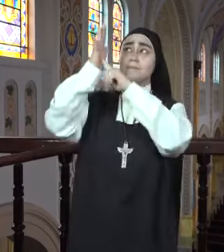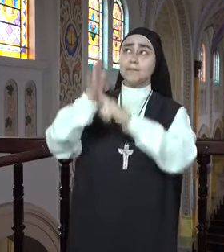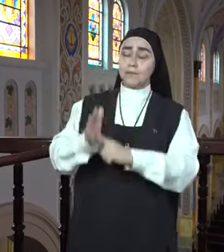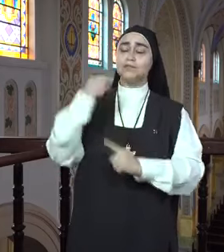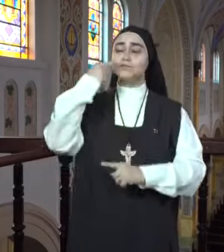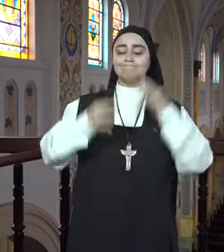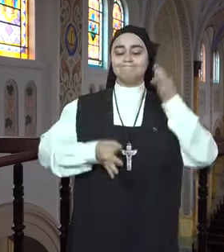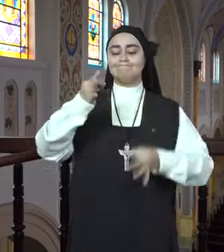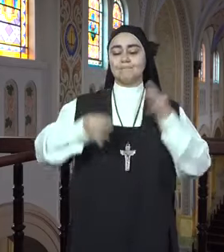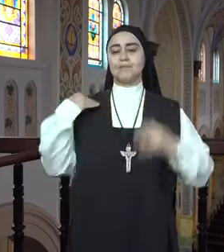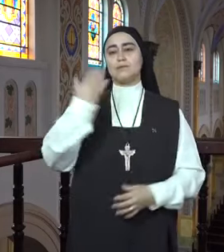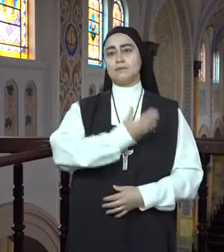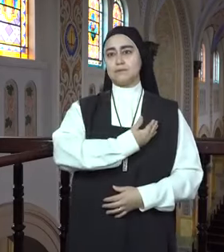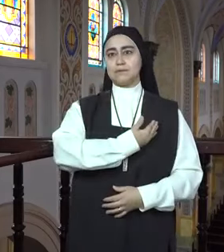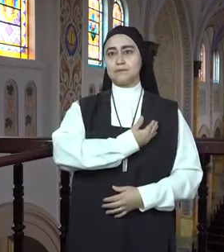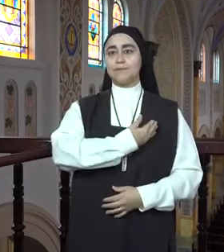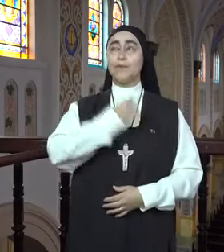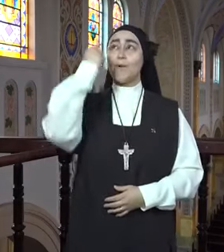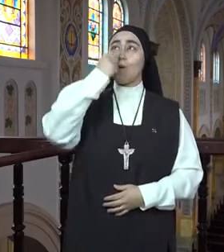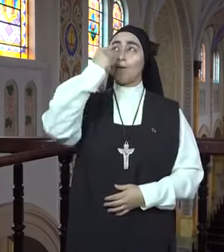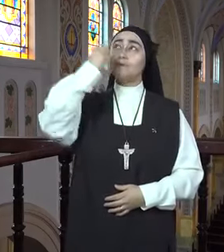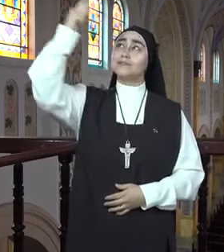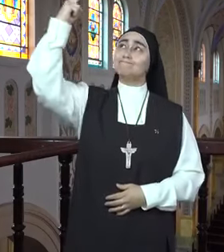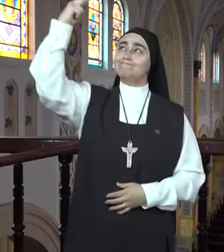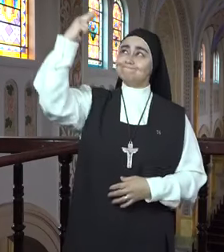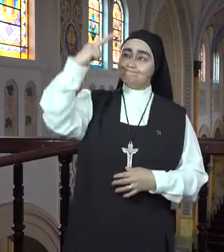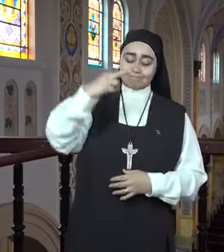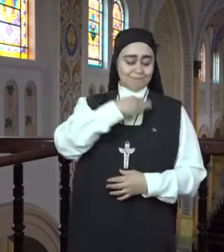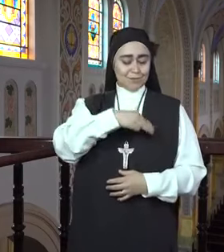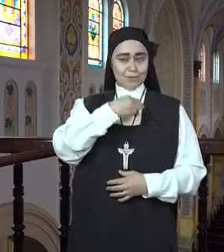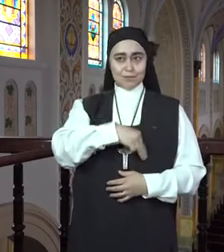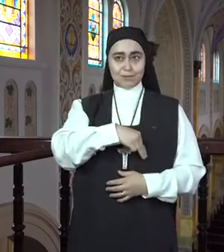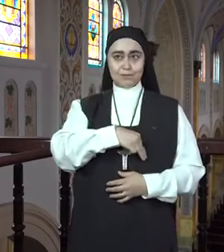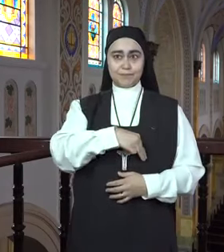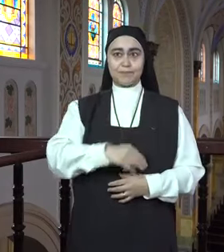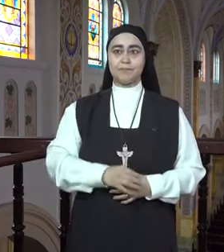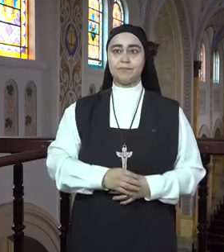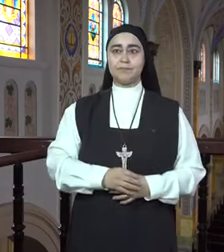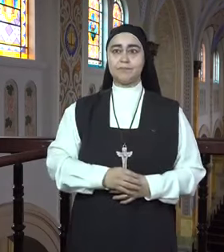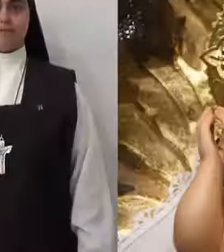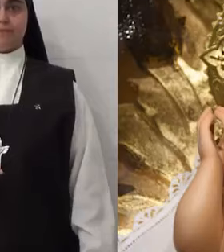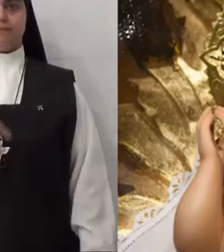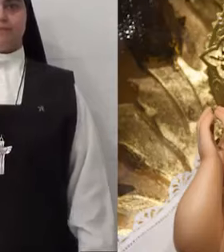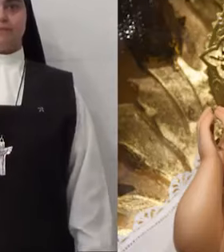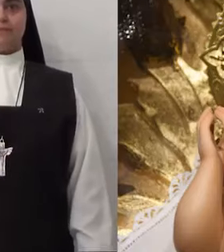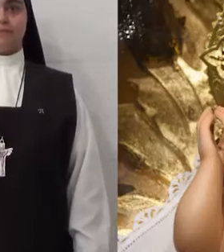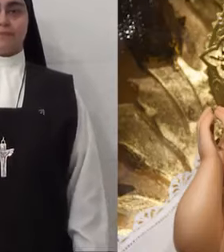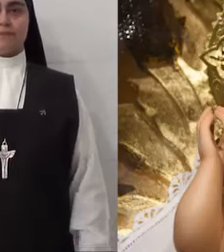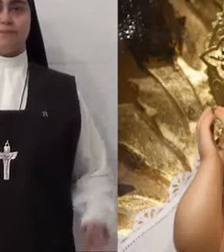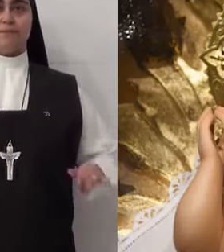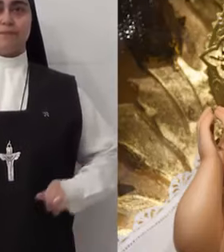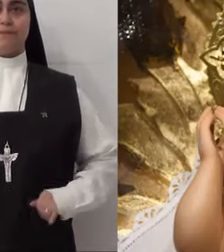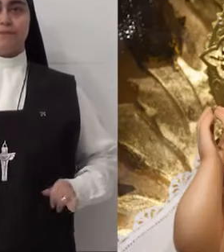pois, advogada nossa, esses vossos olhos misericordiosos a nós volvei. E depois